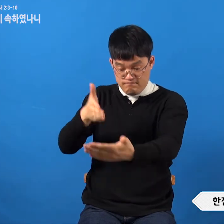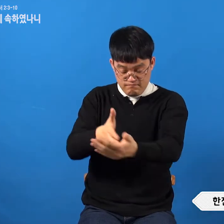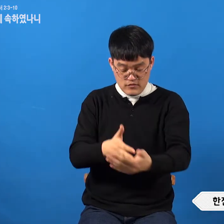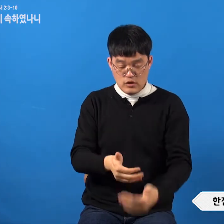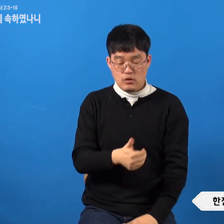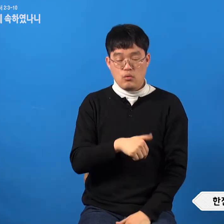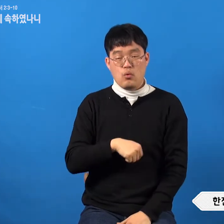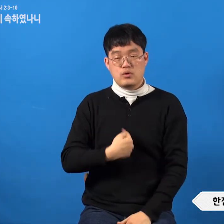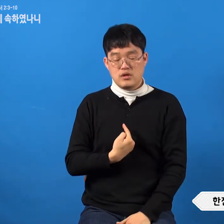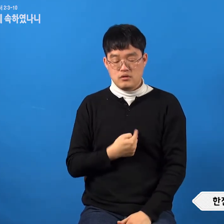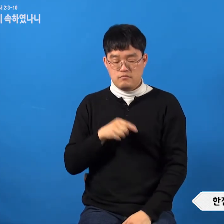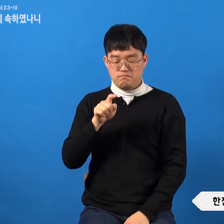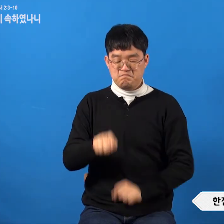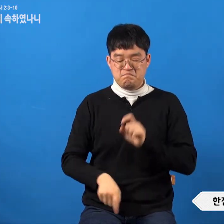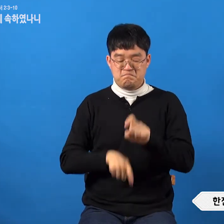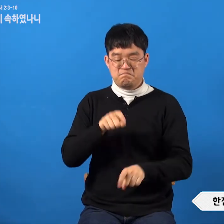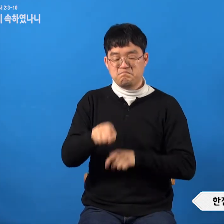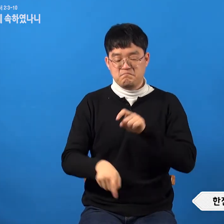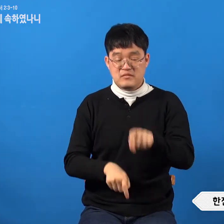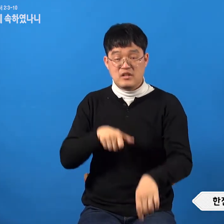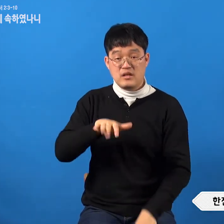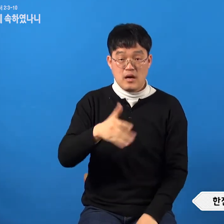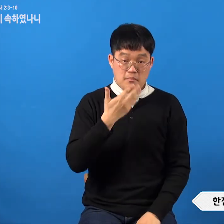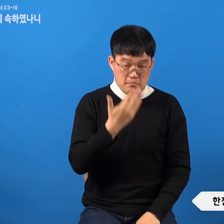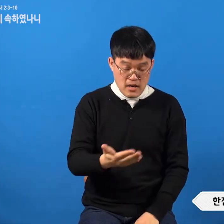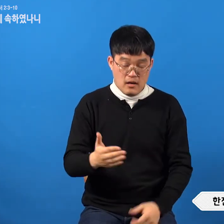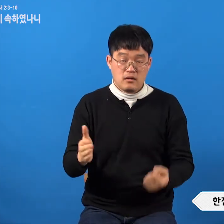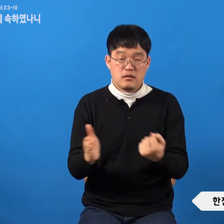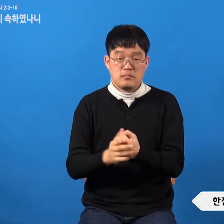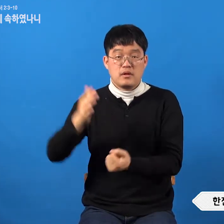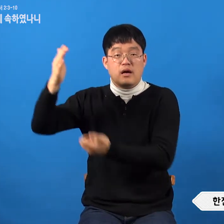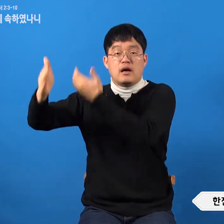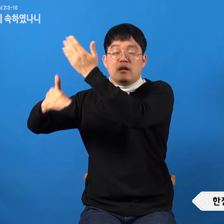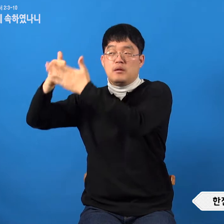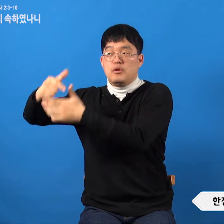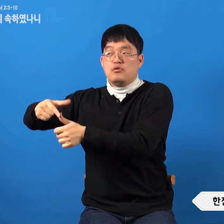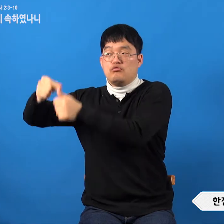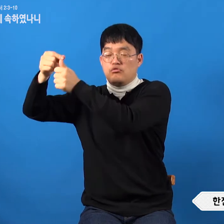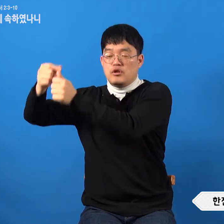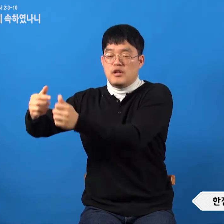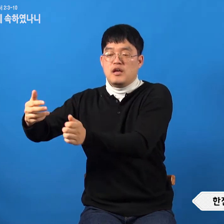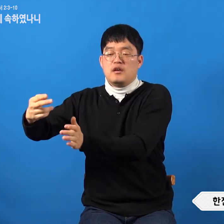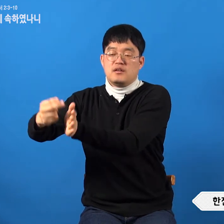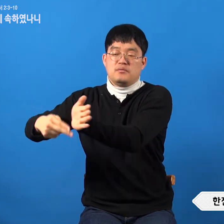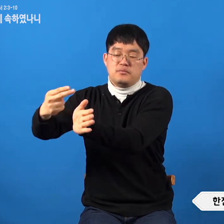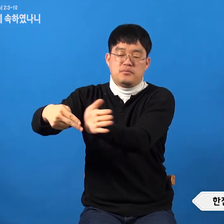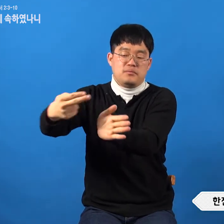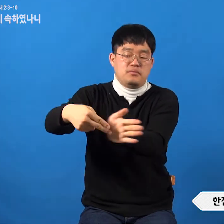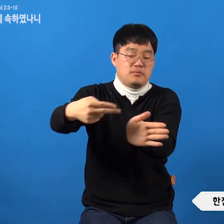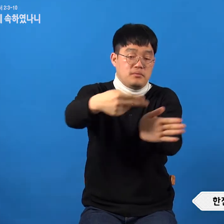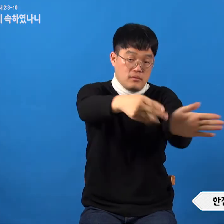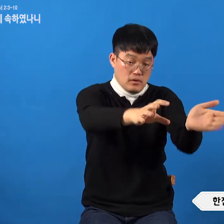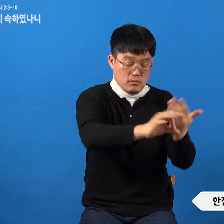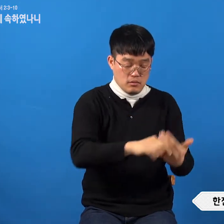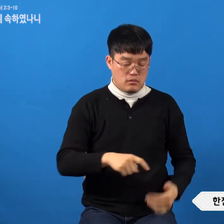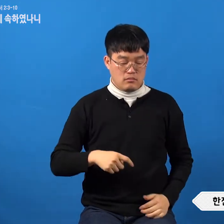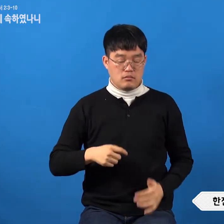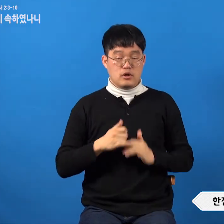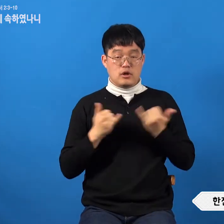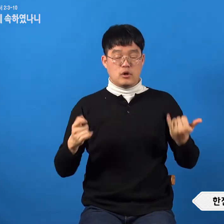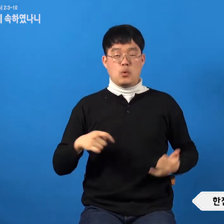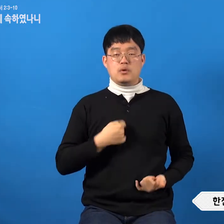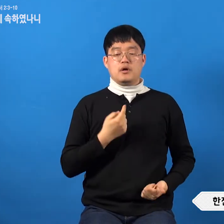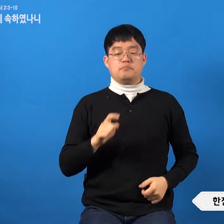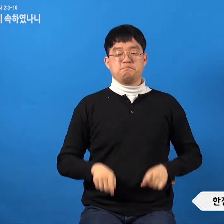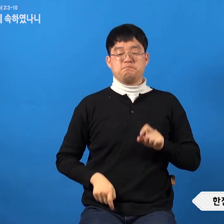능력이 있다고 주장을 합니다. 그래서 하나님은 구원의 기차를 보내시고 인간은 제 발로 걸어서